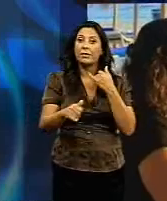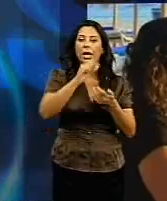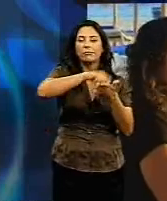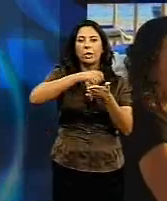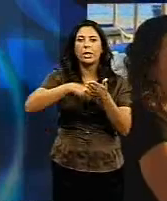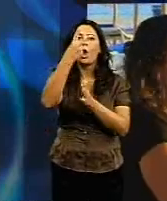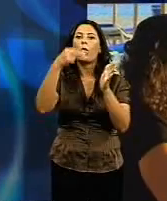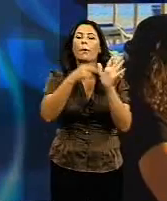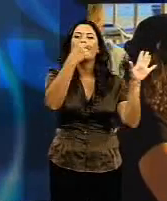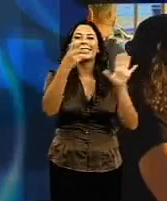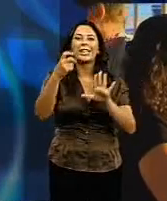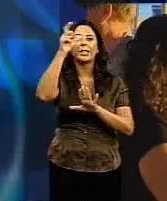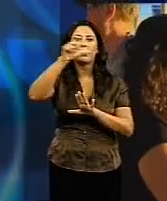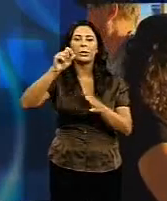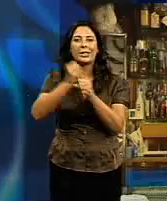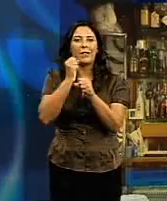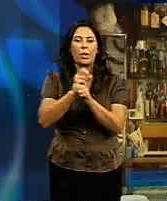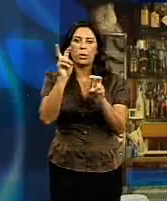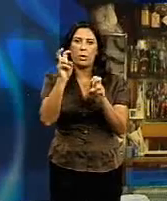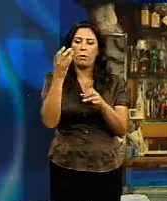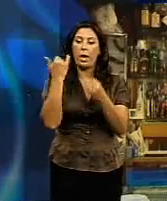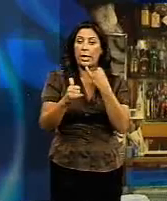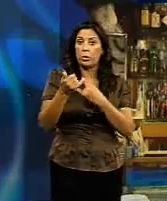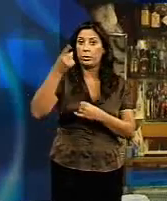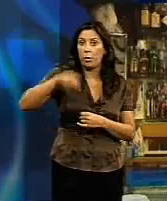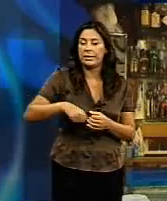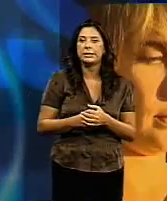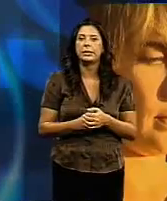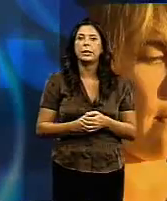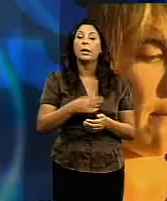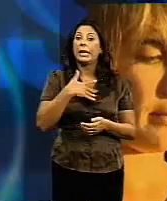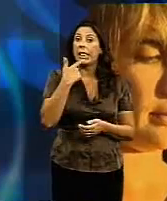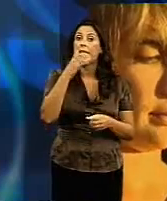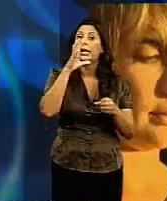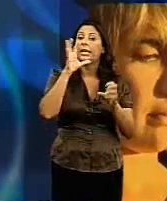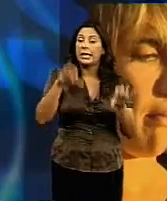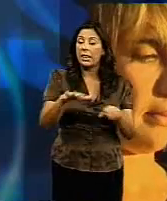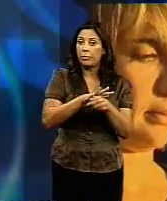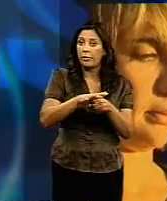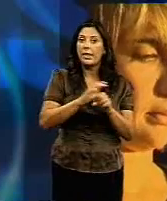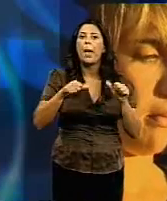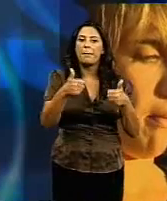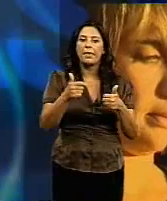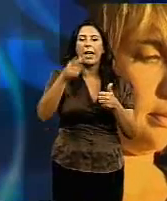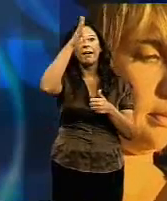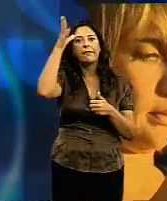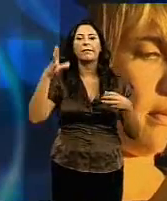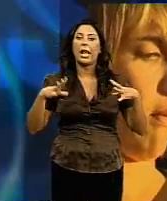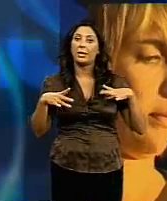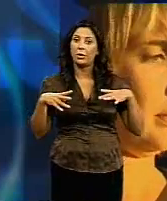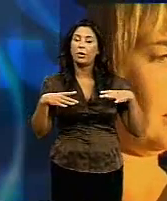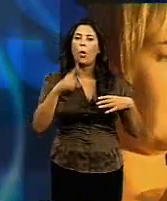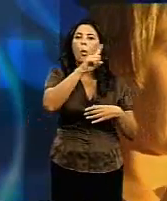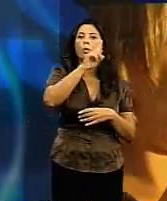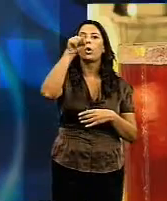más de 2.600 trabajadores en el último mes y han posibilitado que Cádiz empiece las vacaciones estivales con un